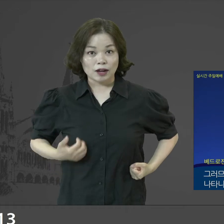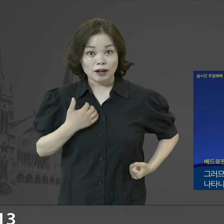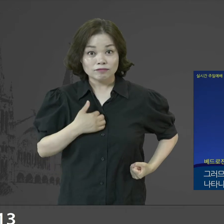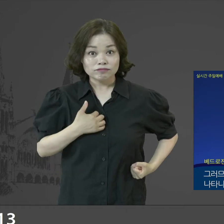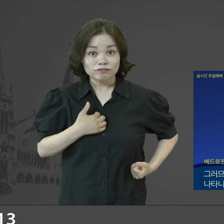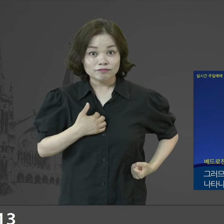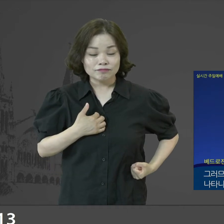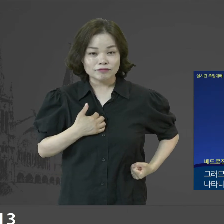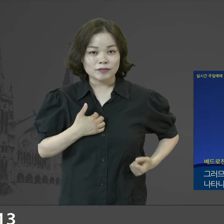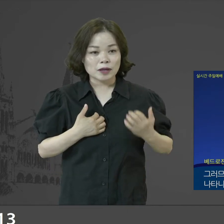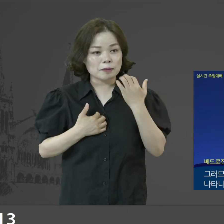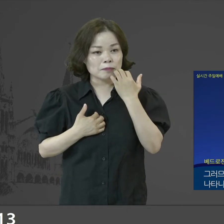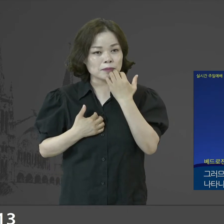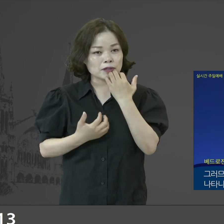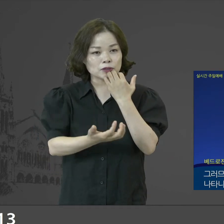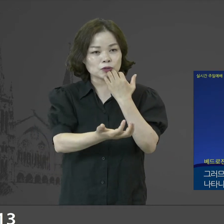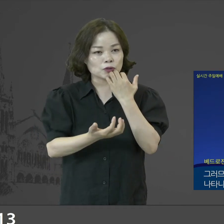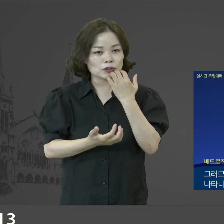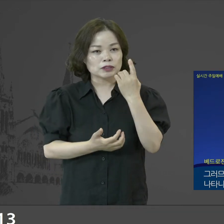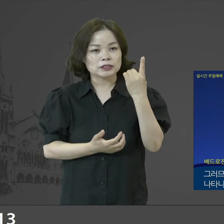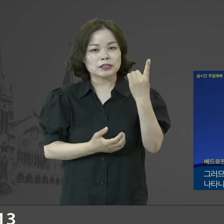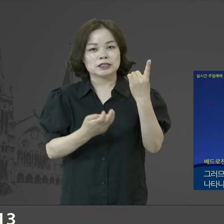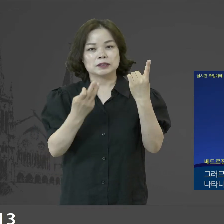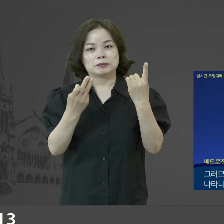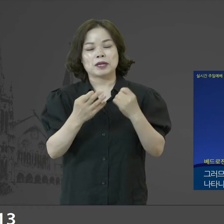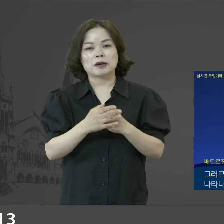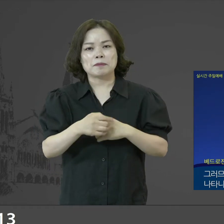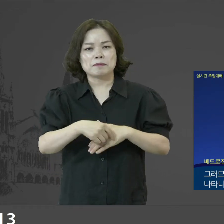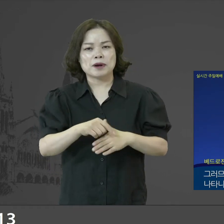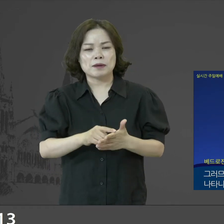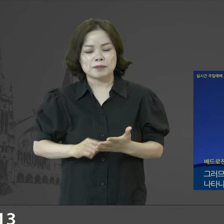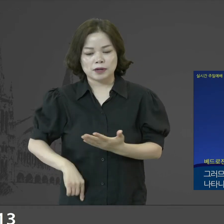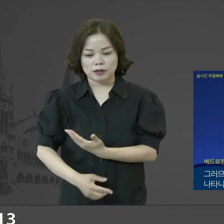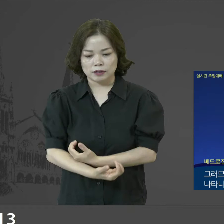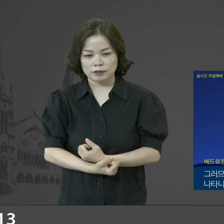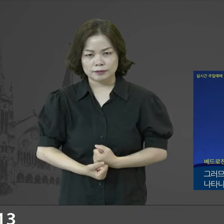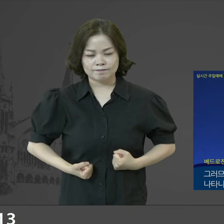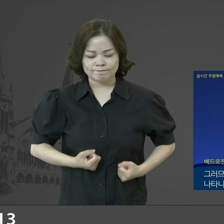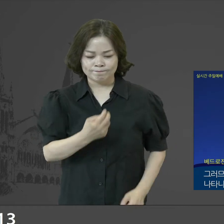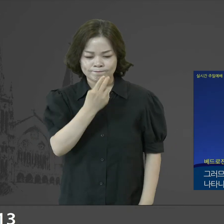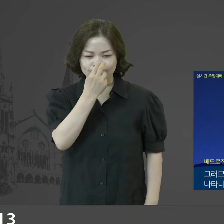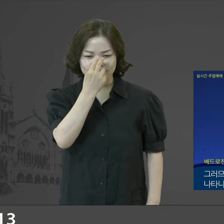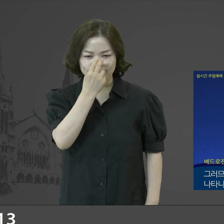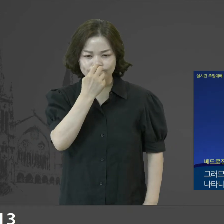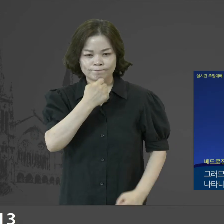구절이죠. 베드로전서 1장 13절. 마음의 허리를 동이고 근신하여 예수